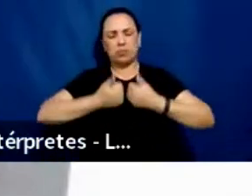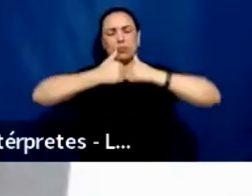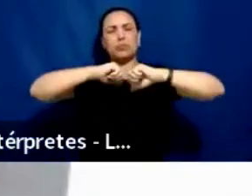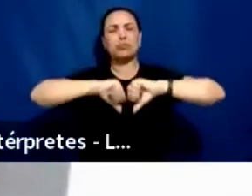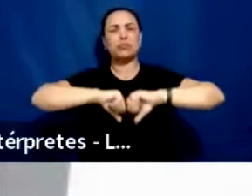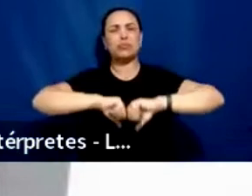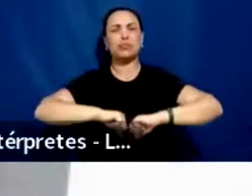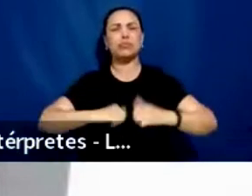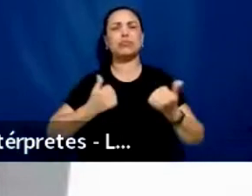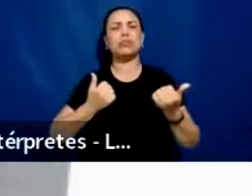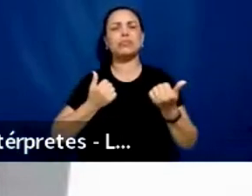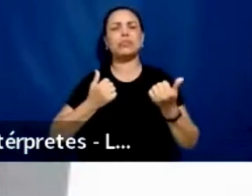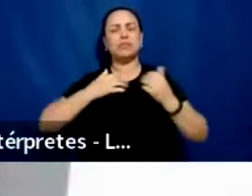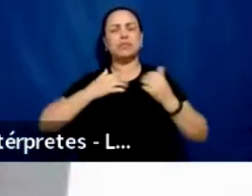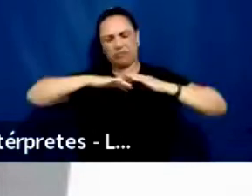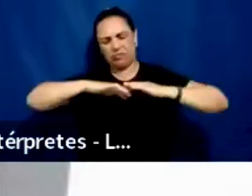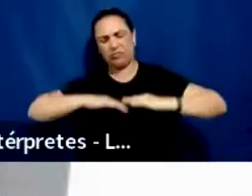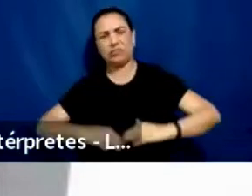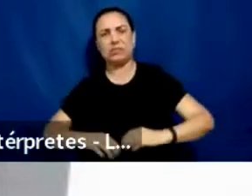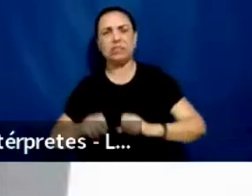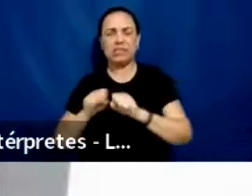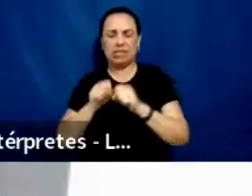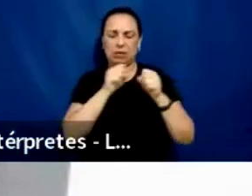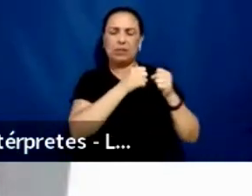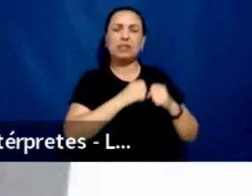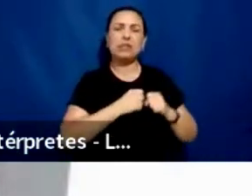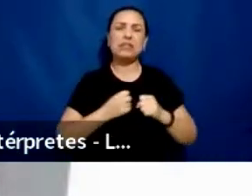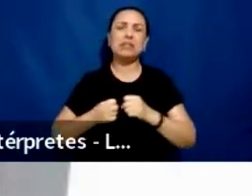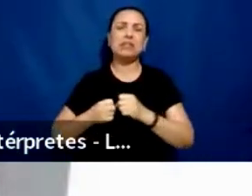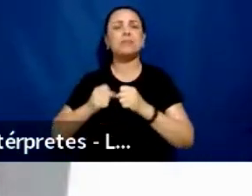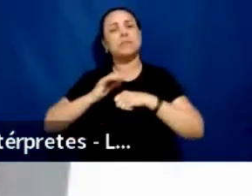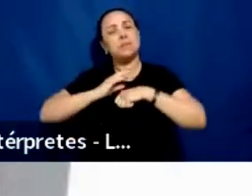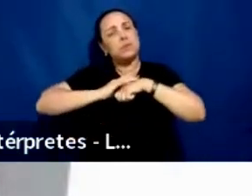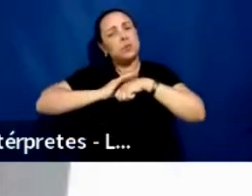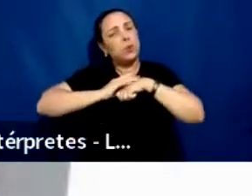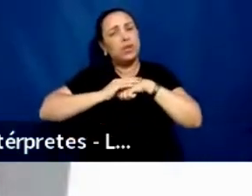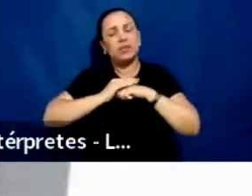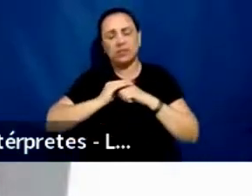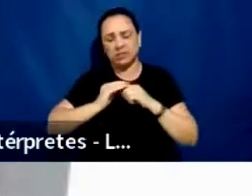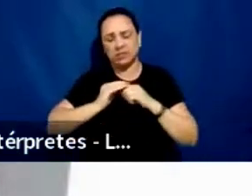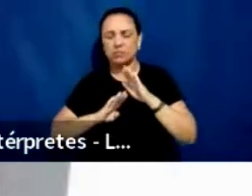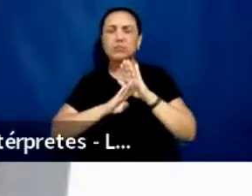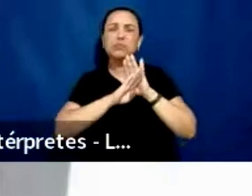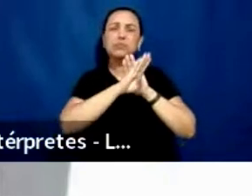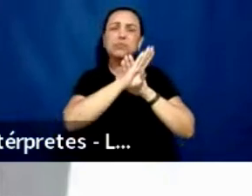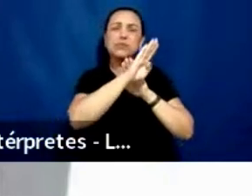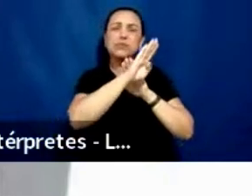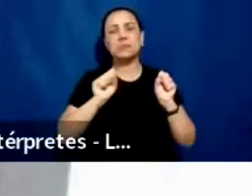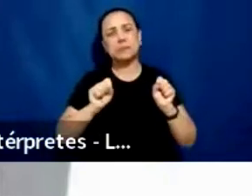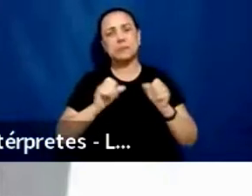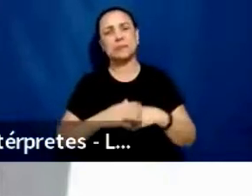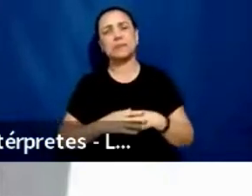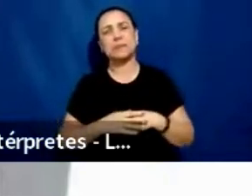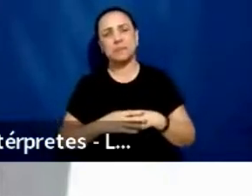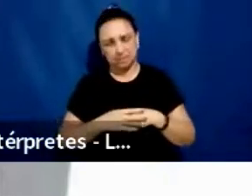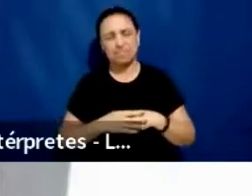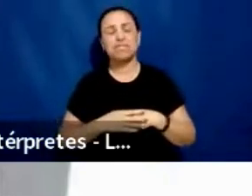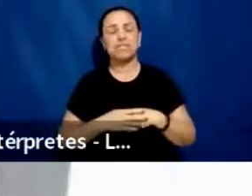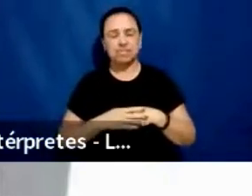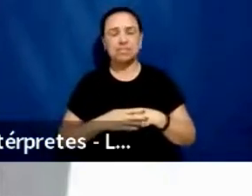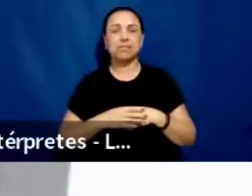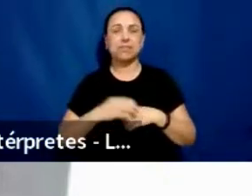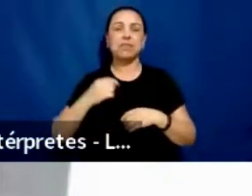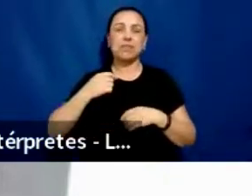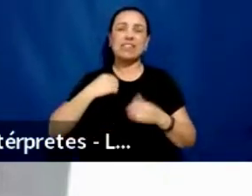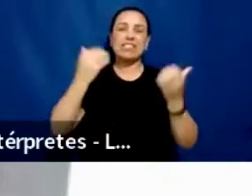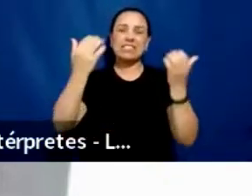nos alimentar, porque senão, lembra lá na figura inicial, vamos, então, desenvolver ainda mais acidose